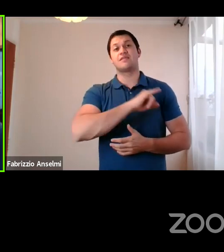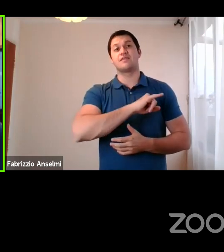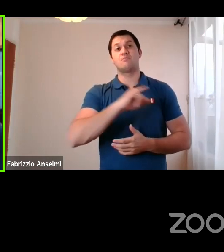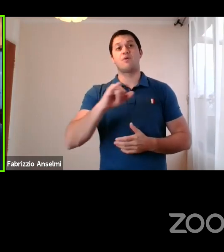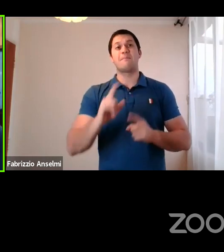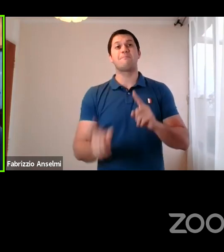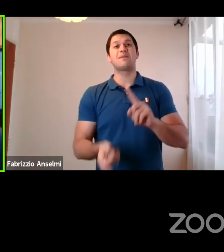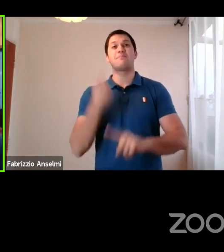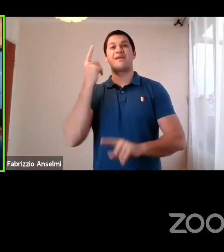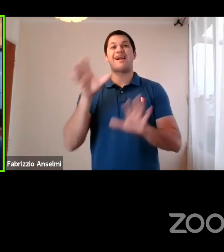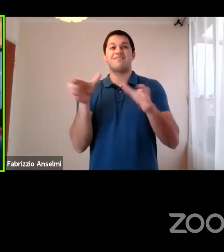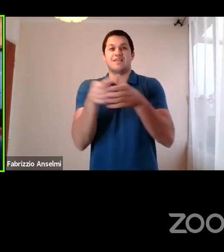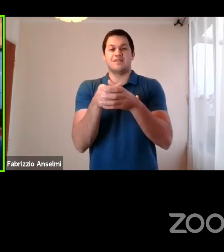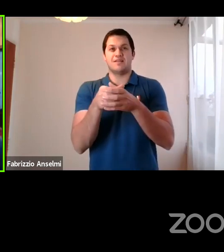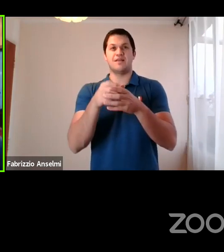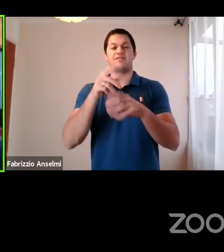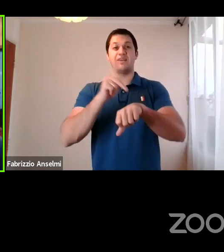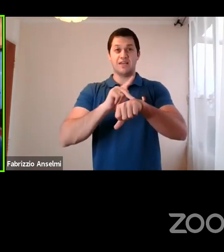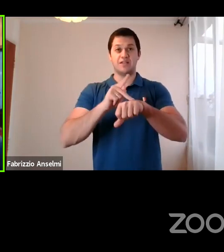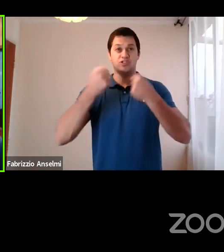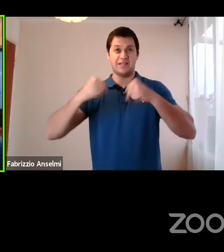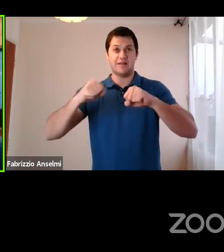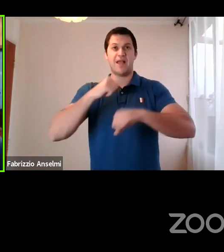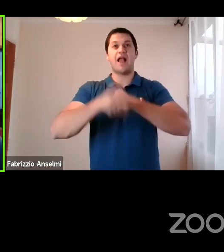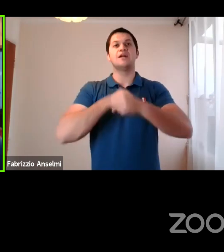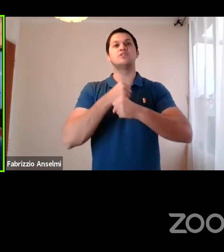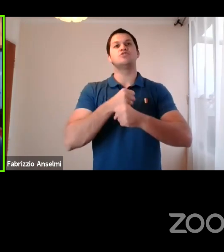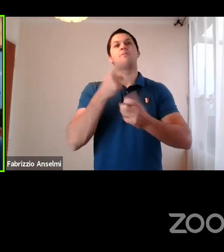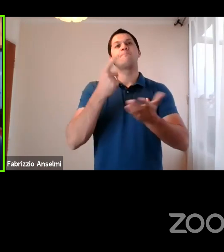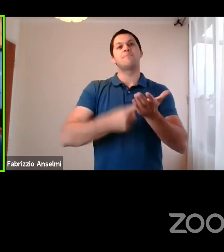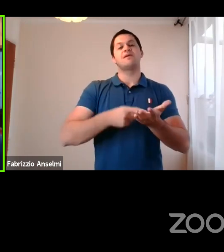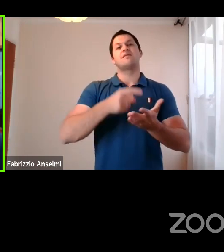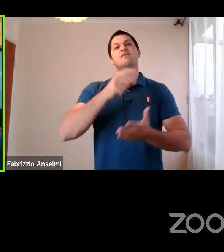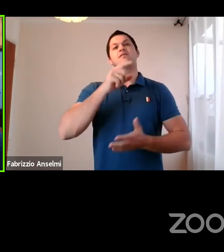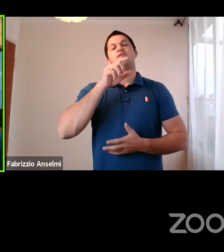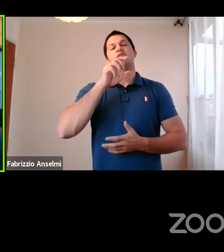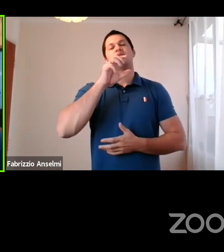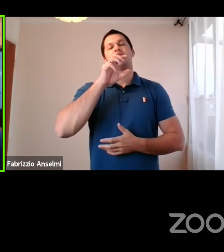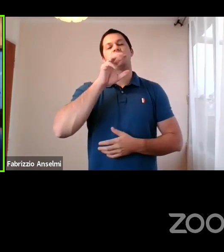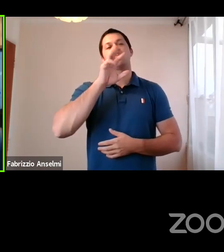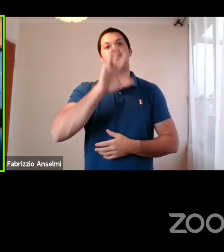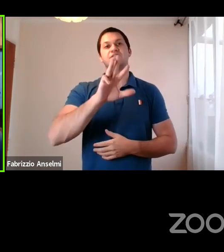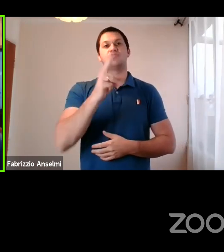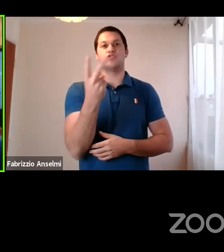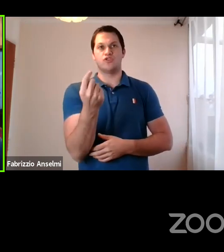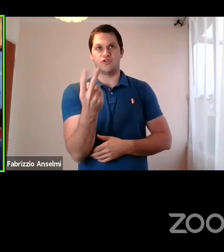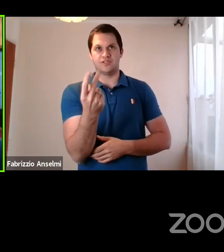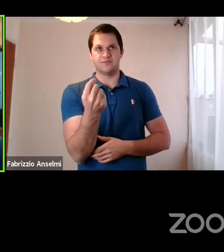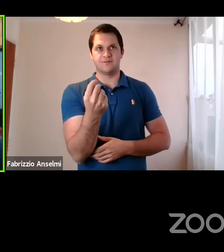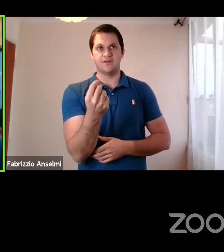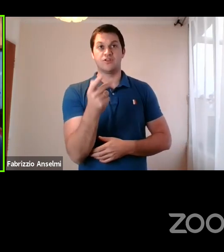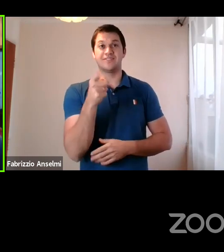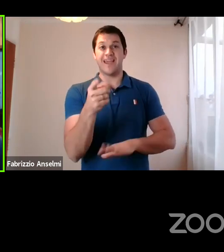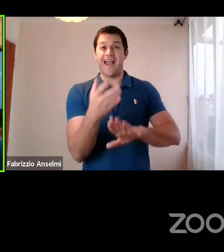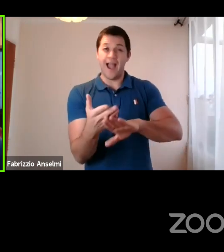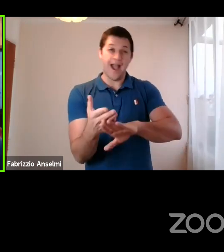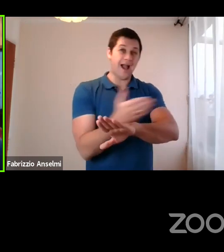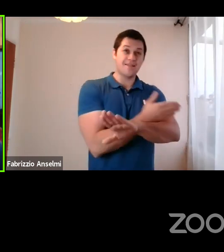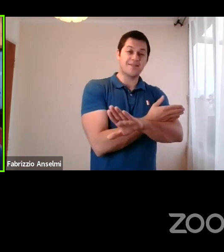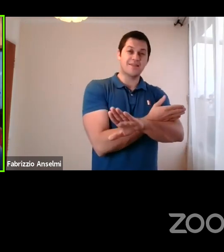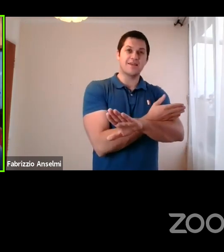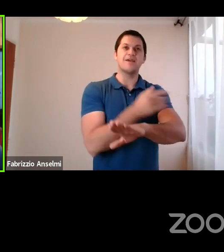Lo que no saben es que antes de que se abriera el físico, Joaquín Cabezas volvió a Europa. Volvió